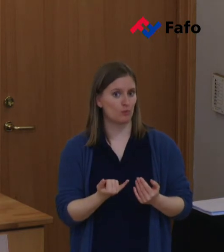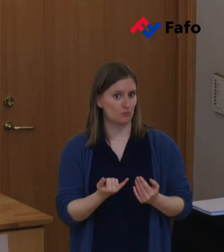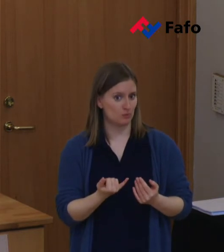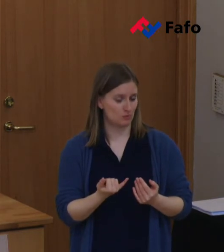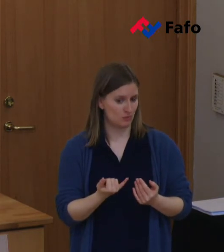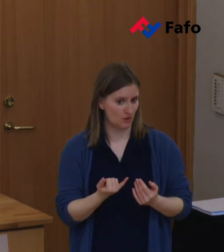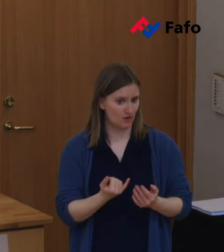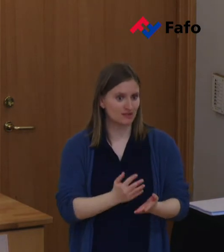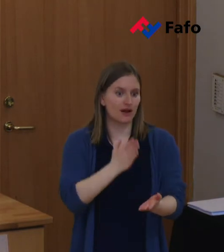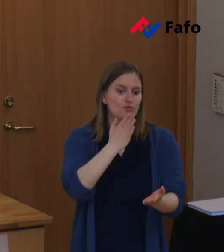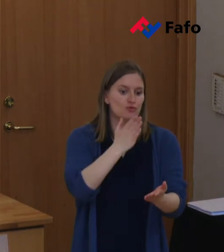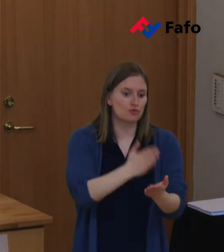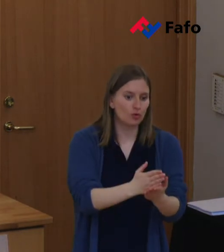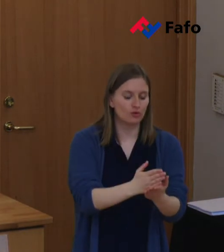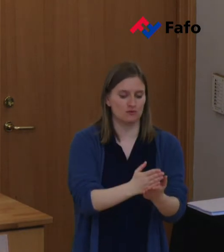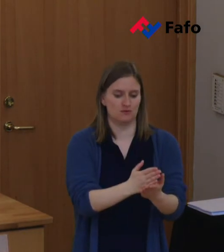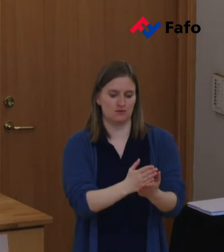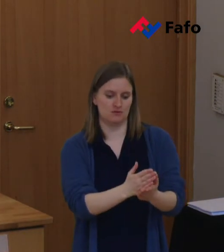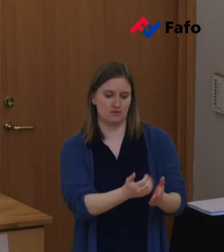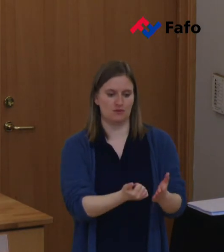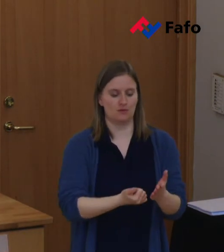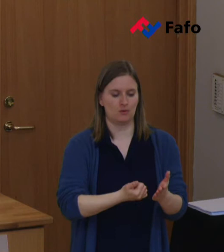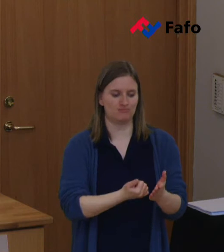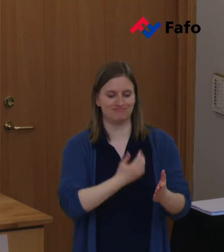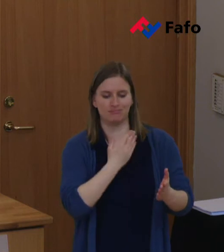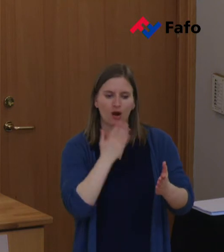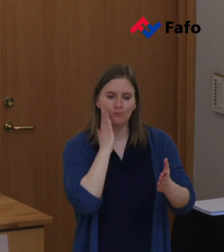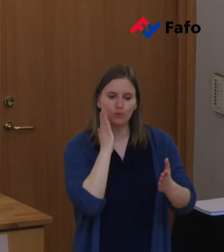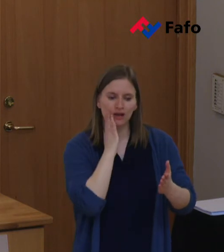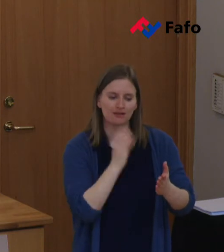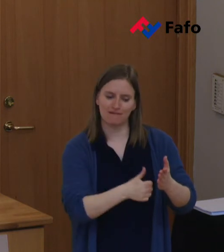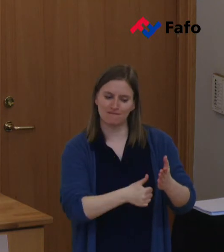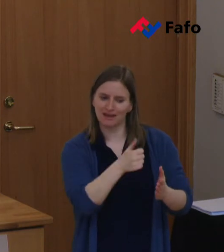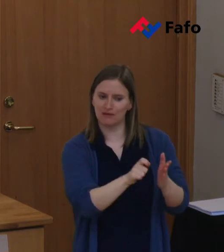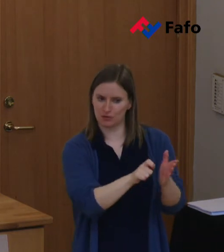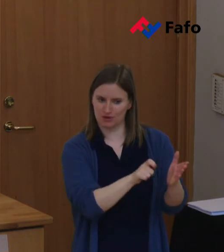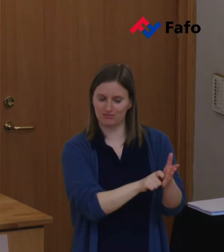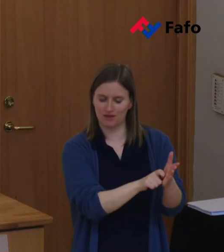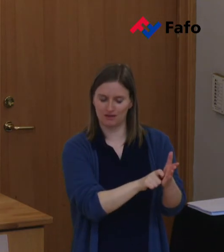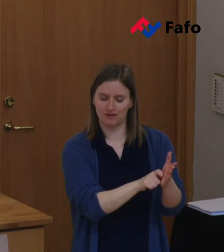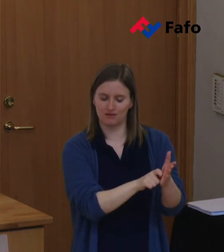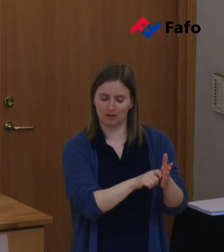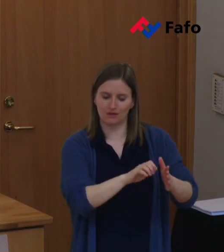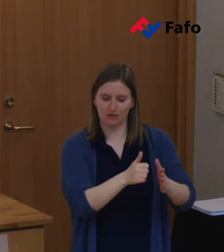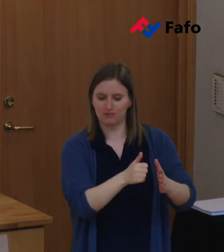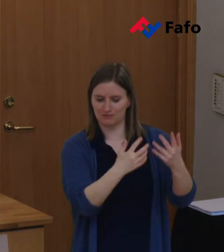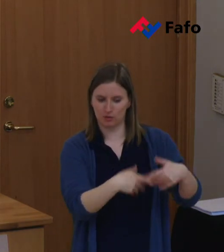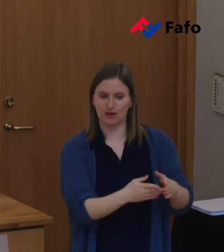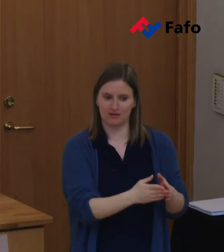det skal være nok, og det skal være egnet bolig, og det en viktig forutsetning for at det her skal kunne fungerer, og det jo